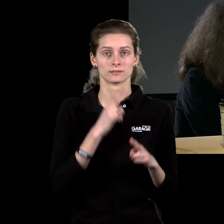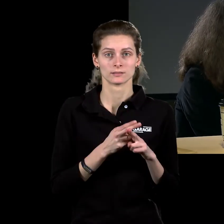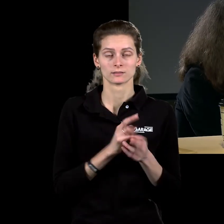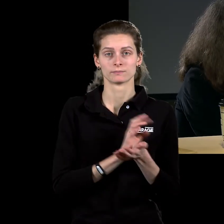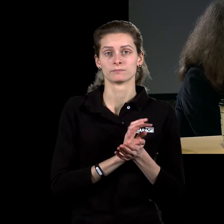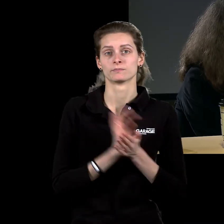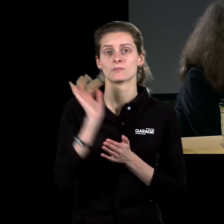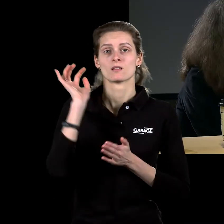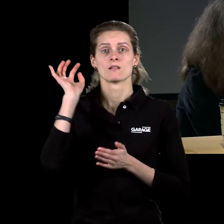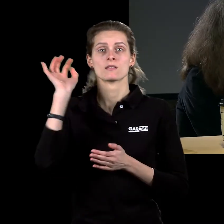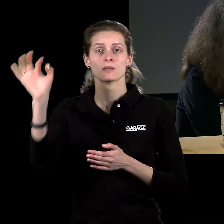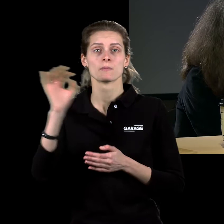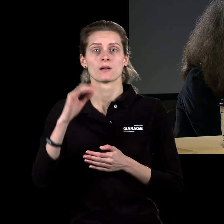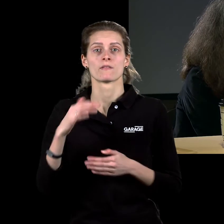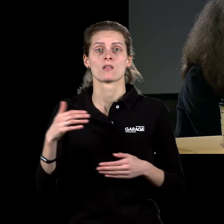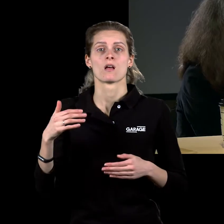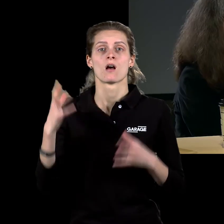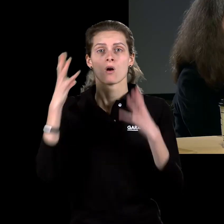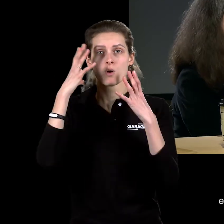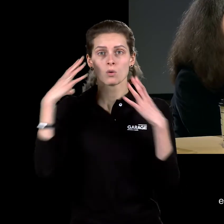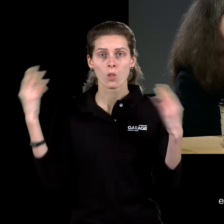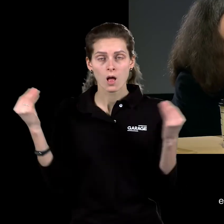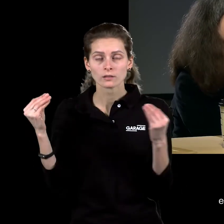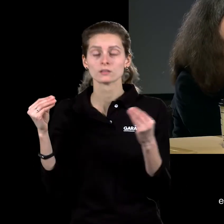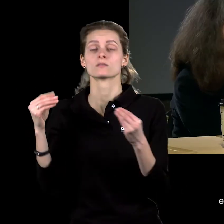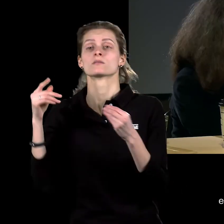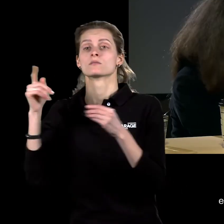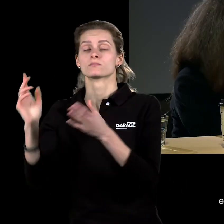их переслали сначала в Нидерланды, а потом в Великобританию, это была